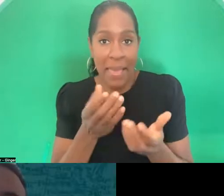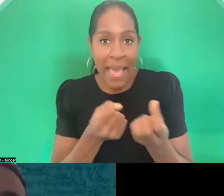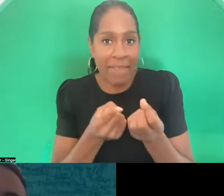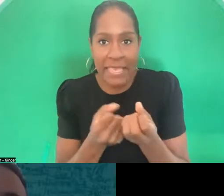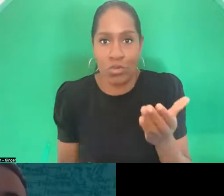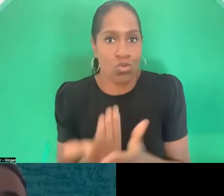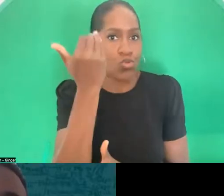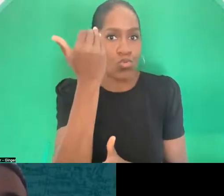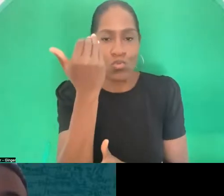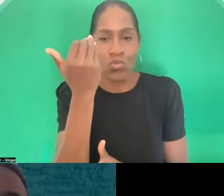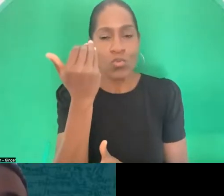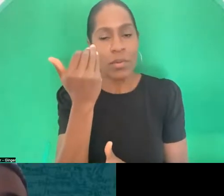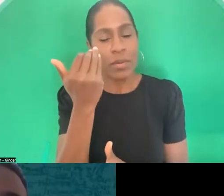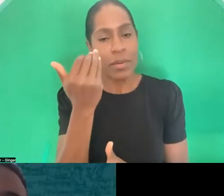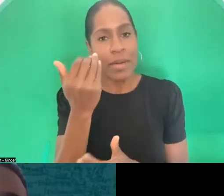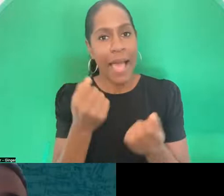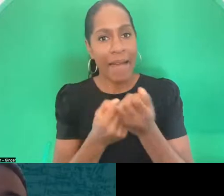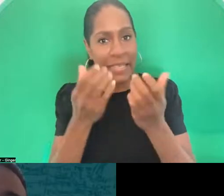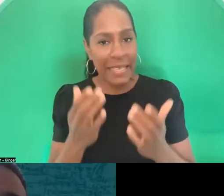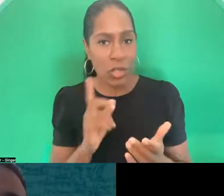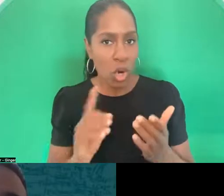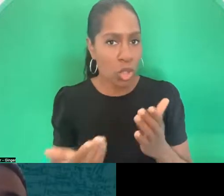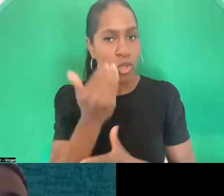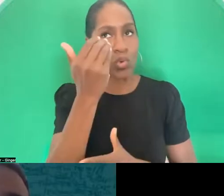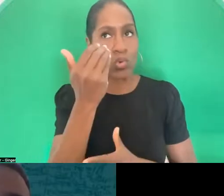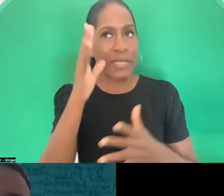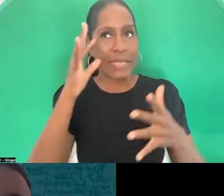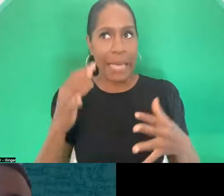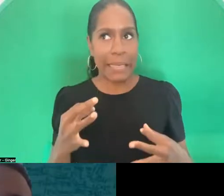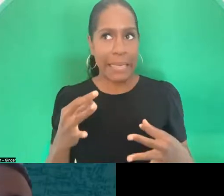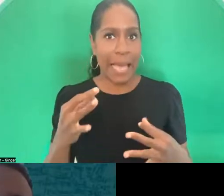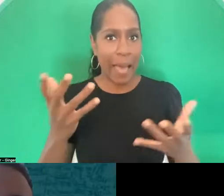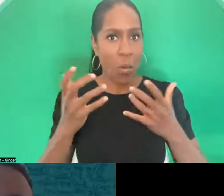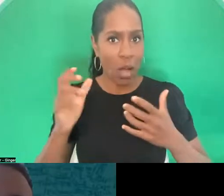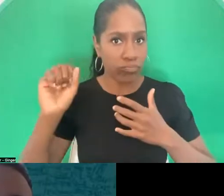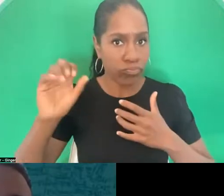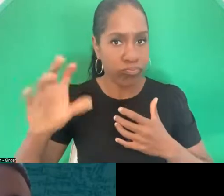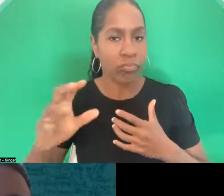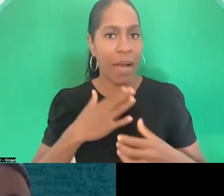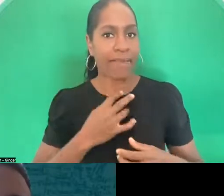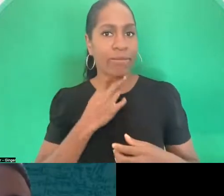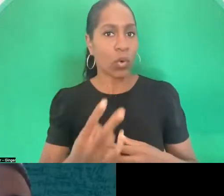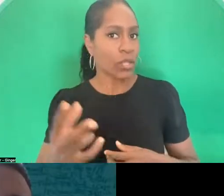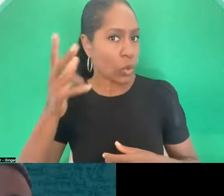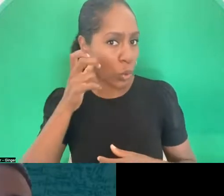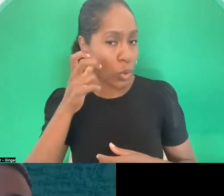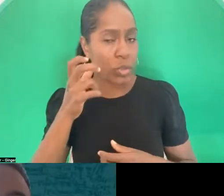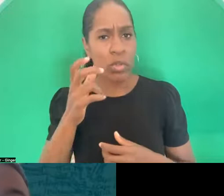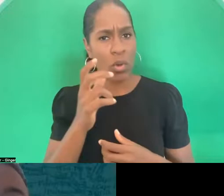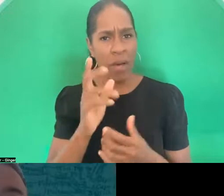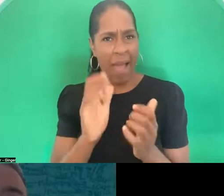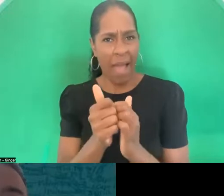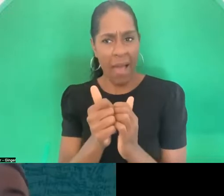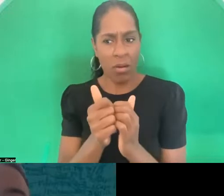comenzando de ser si quieren decidir que se escuchen sus voces donde iría uno para ver si están